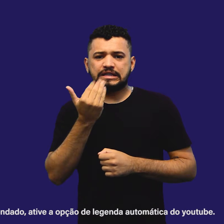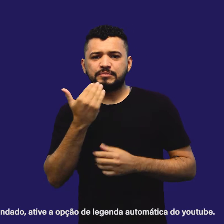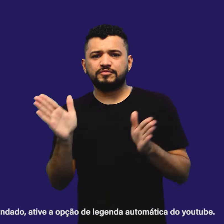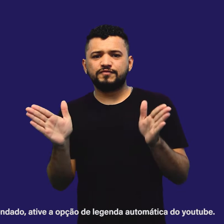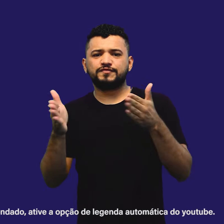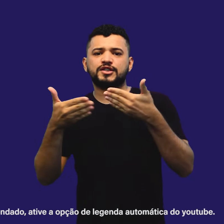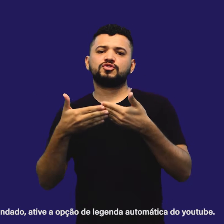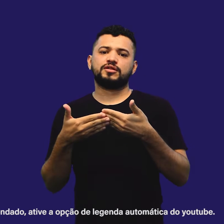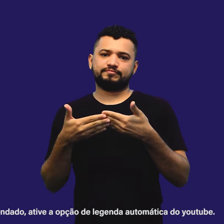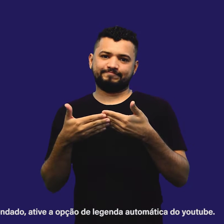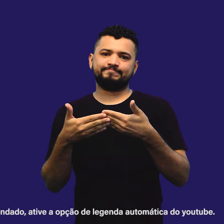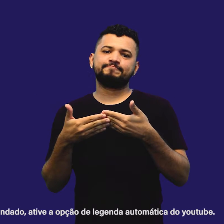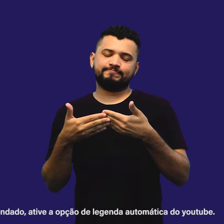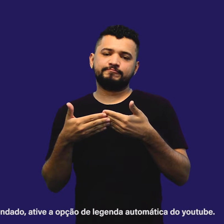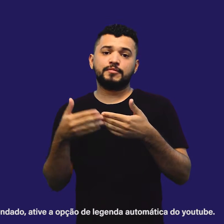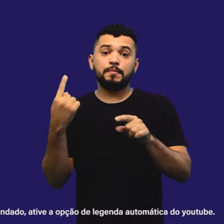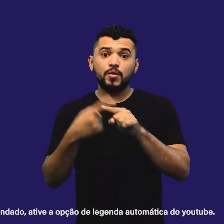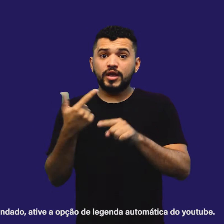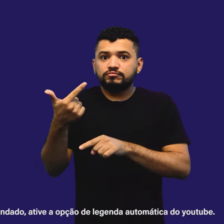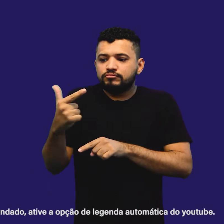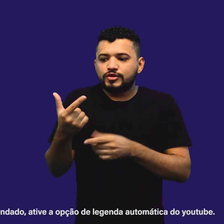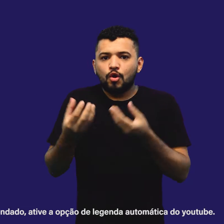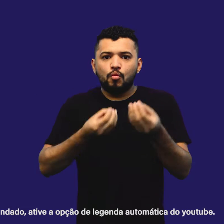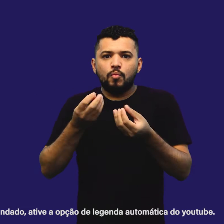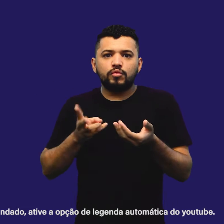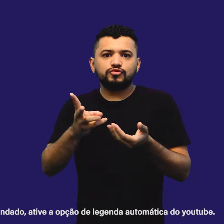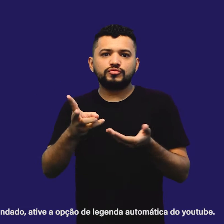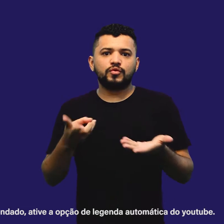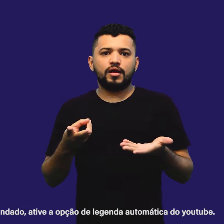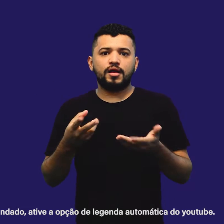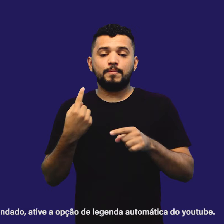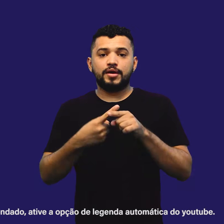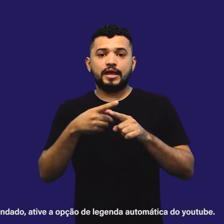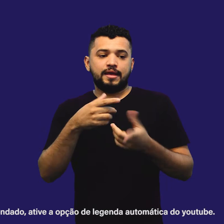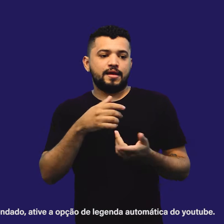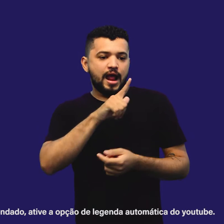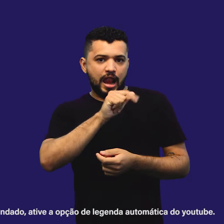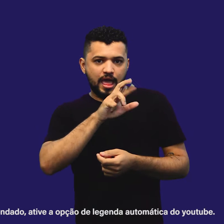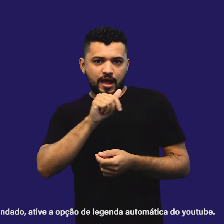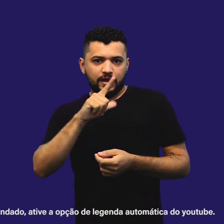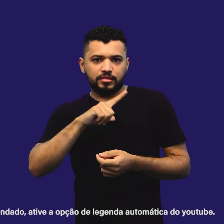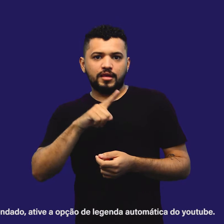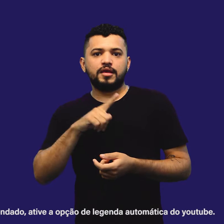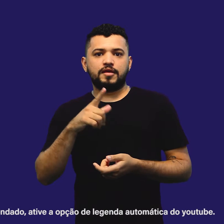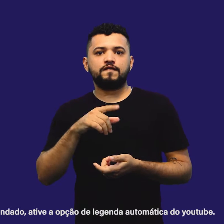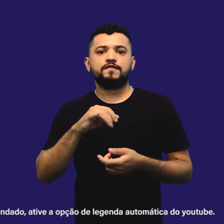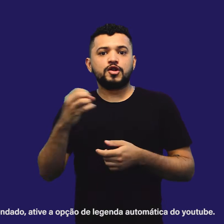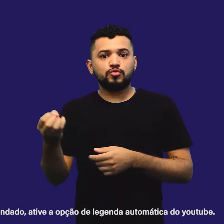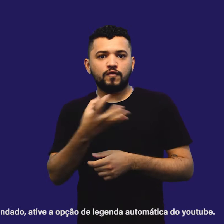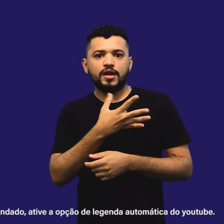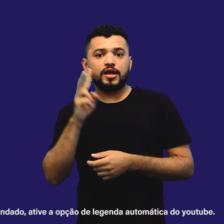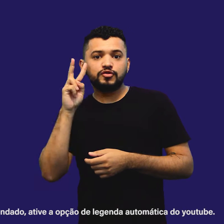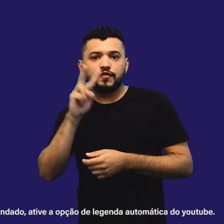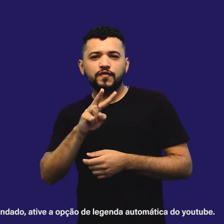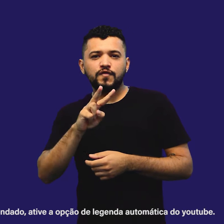alimentação fecharem as portas, né? Por não terem essa atitude que a Lara teve, uma atitude inovadora, né? De ver